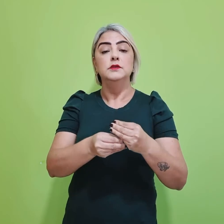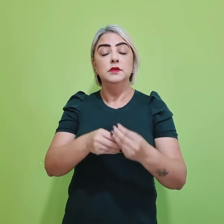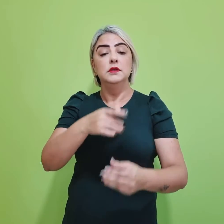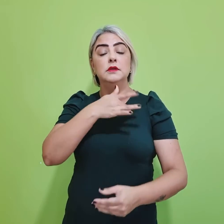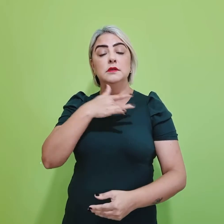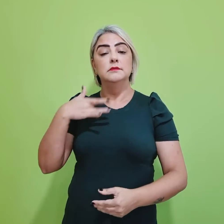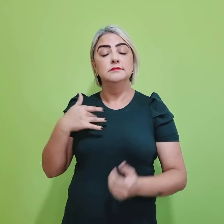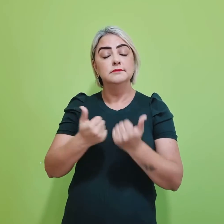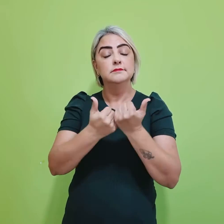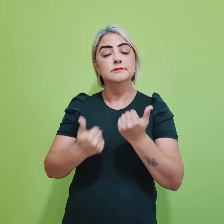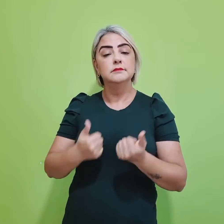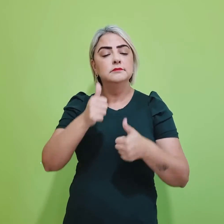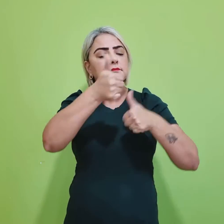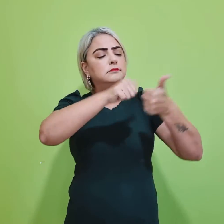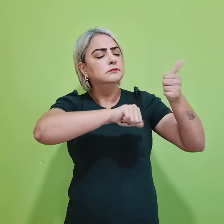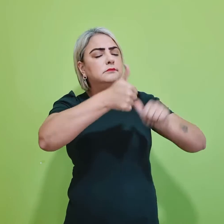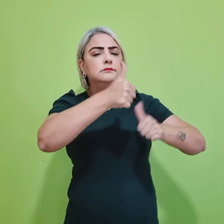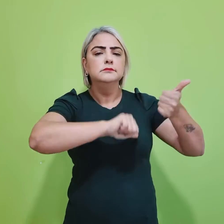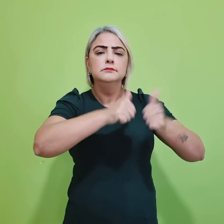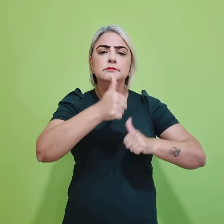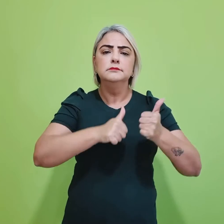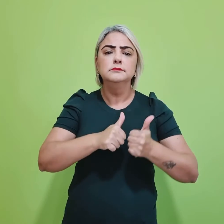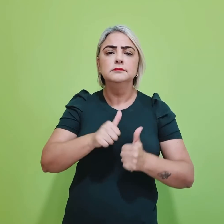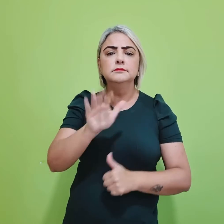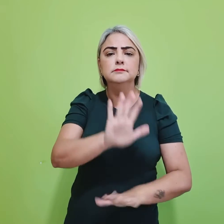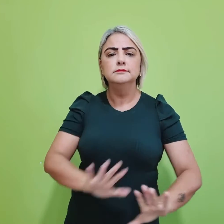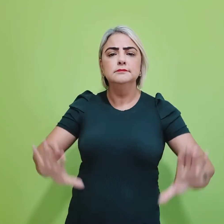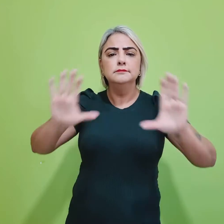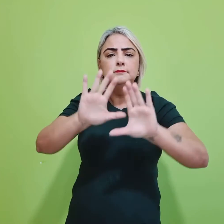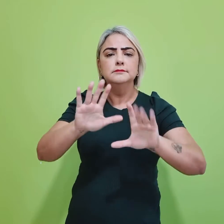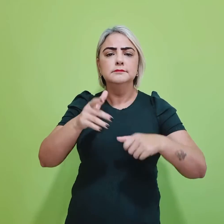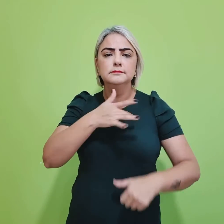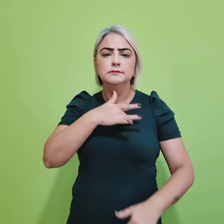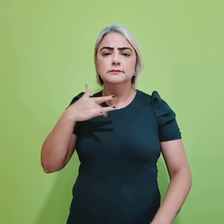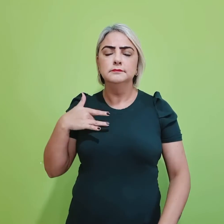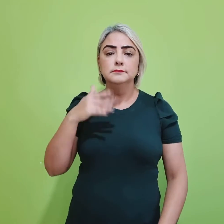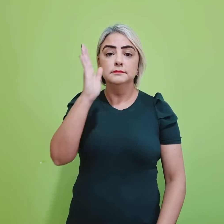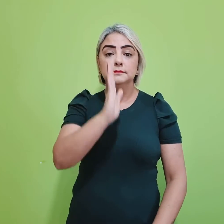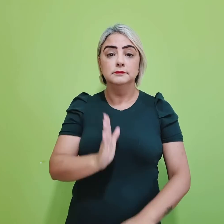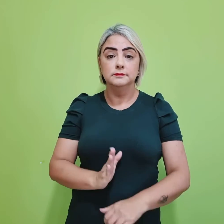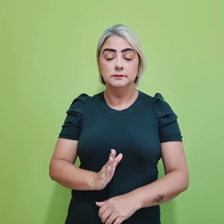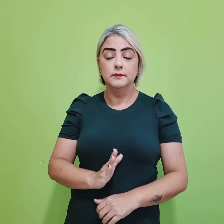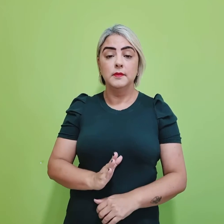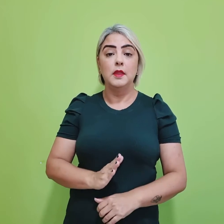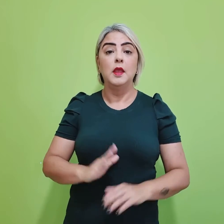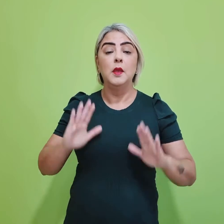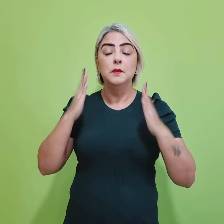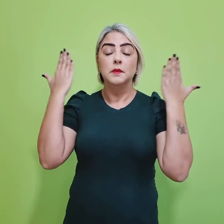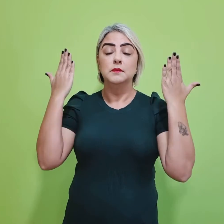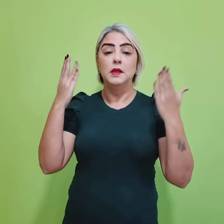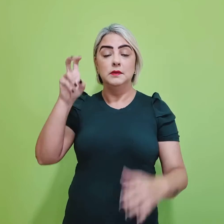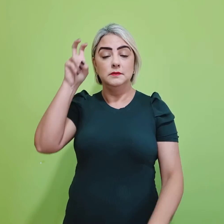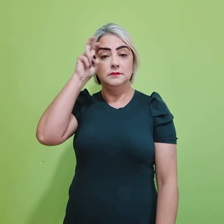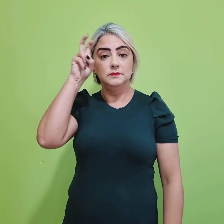insalubridade e analisa o quadro clínico do país. O Brasil comemora nesta